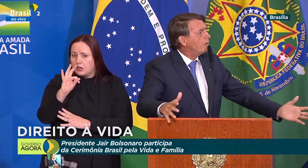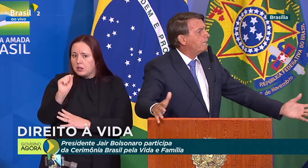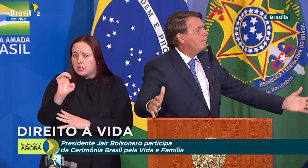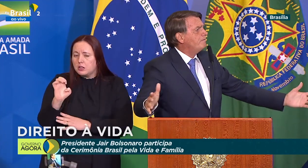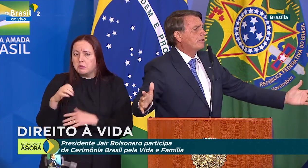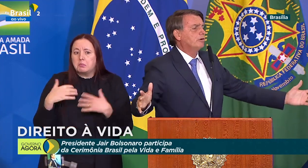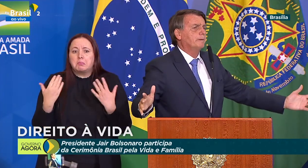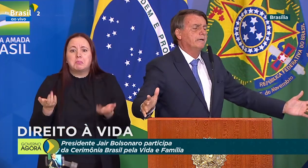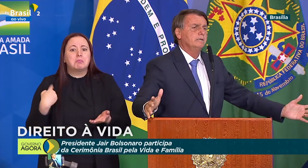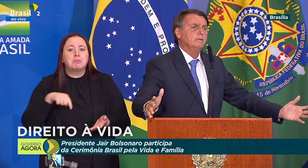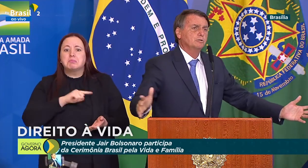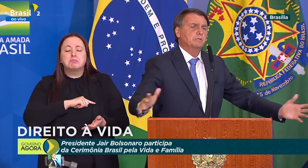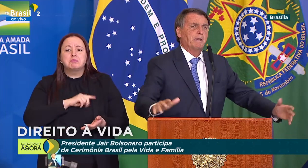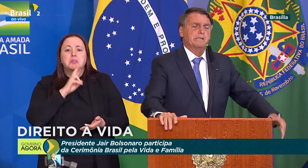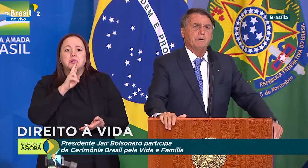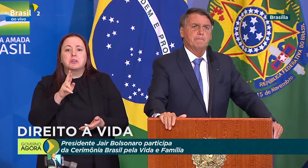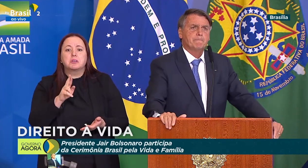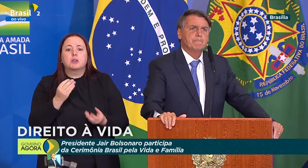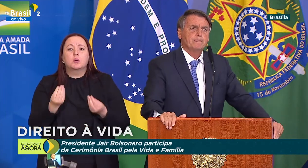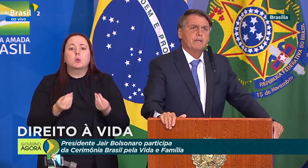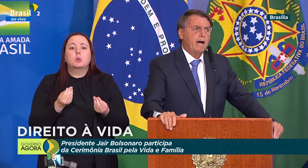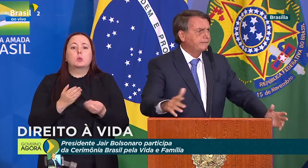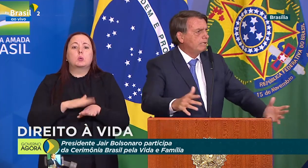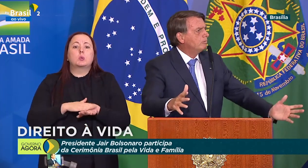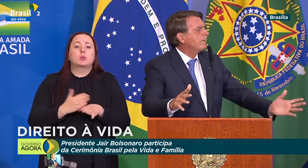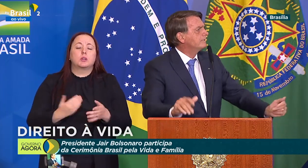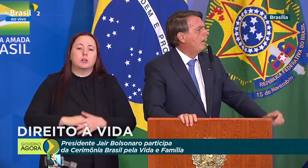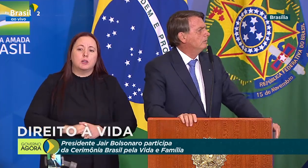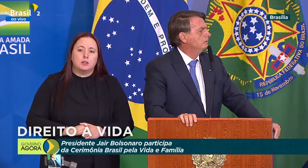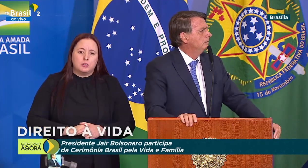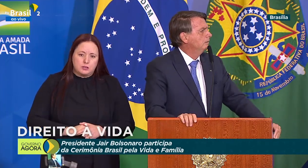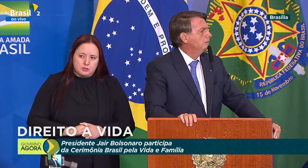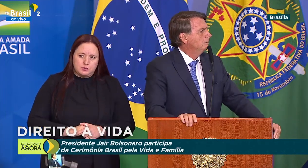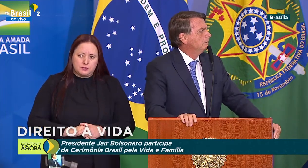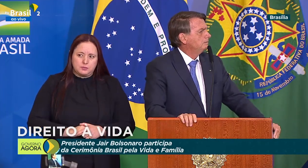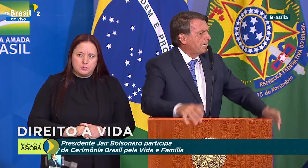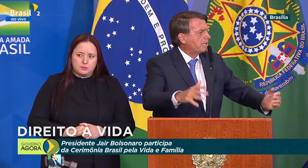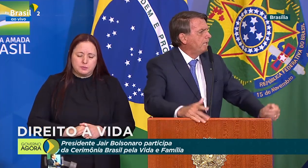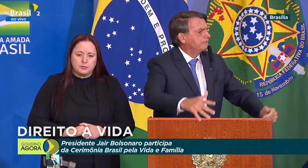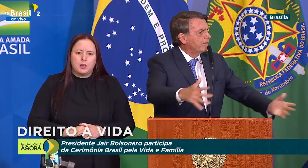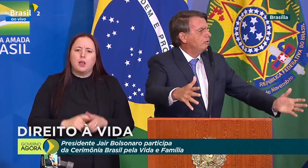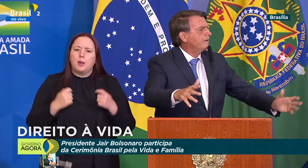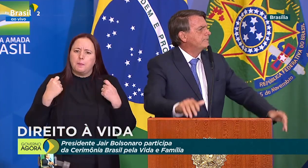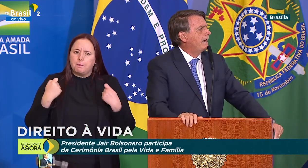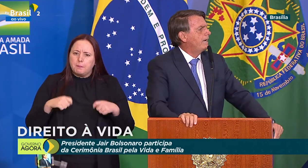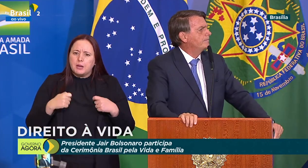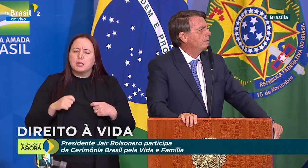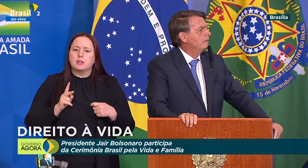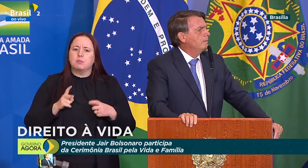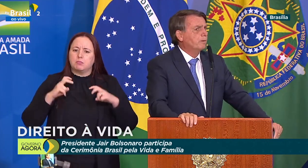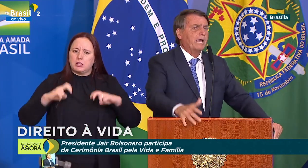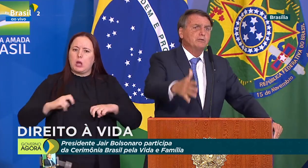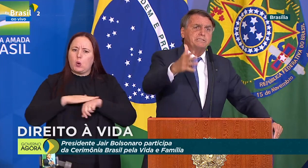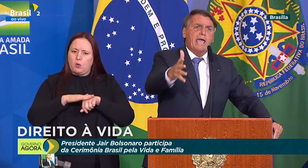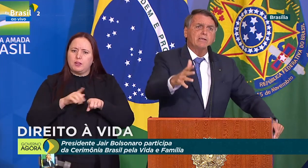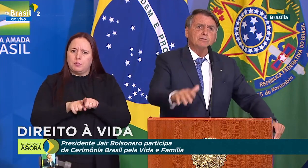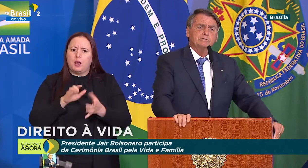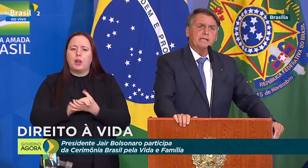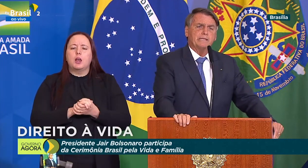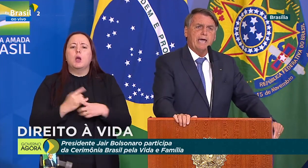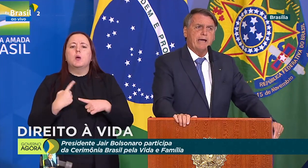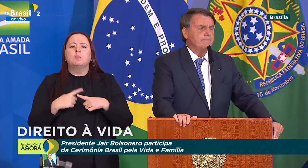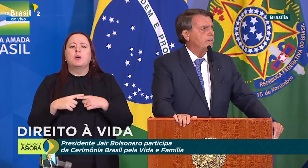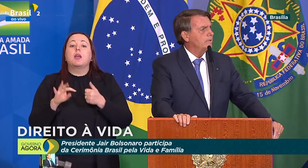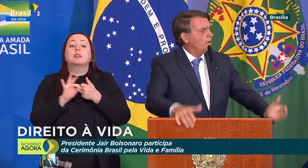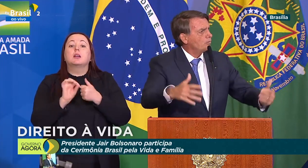TSE só não podemos ver sobre suspensão até num casal tem que sentar e conversar porque